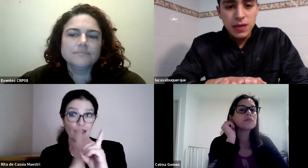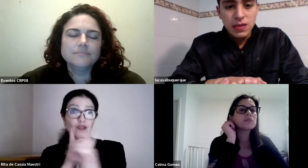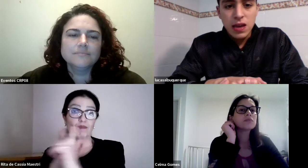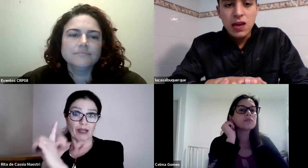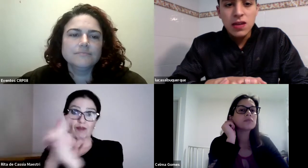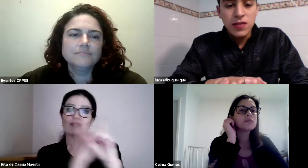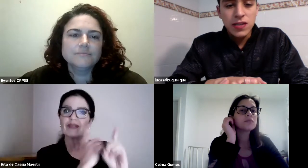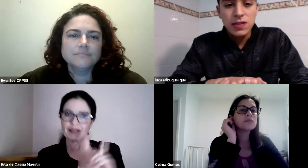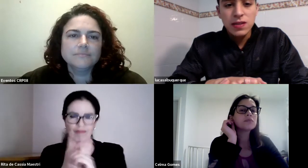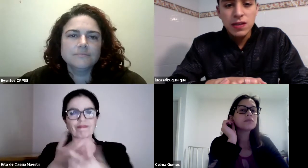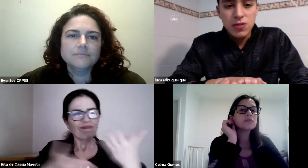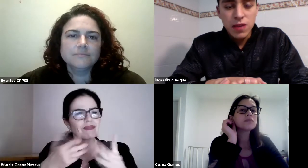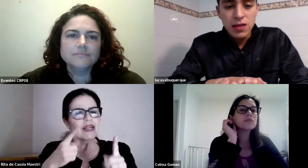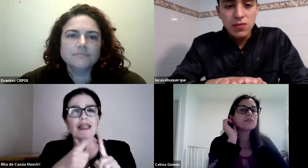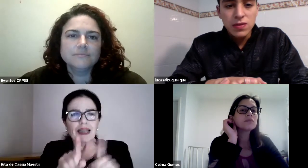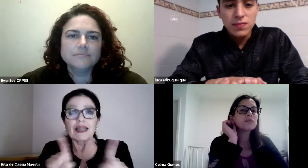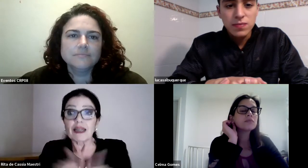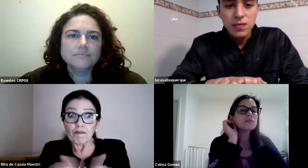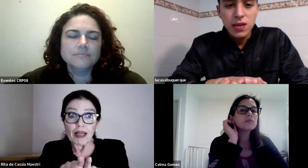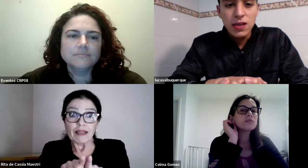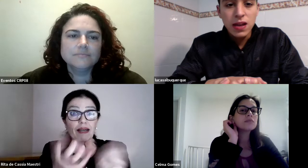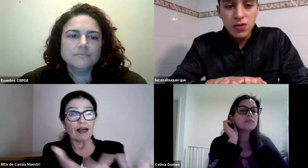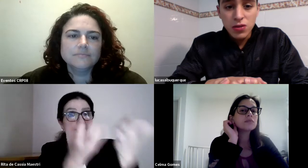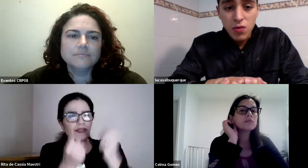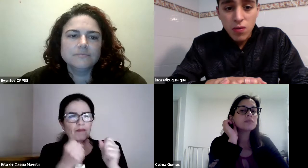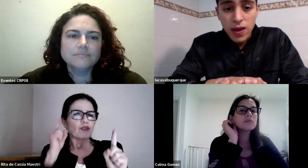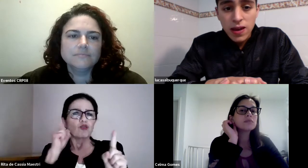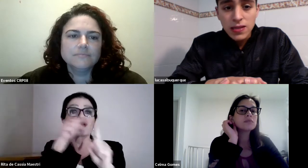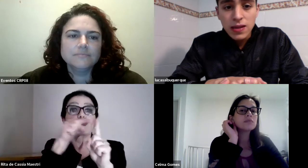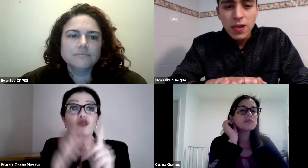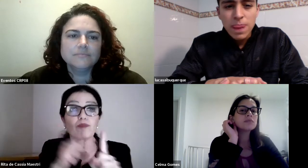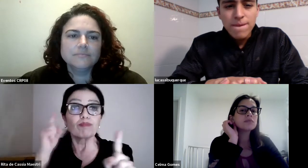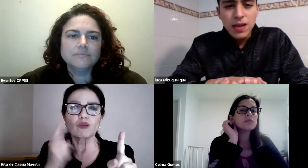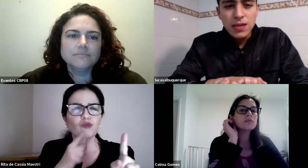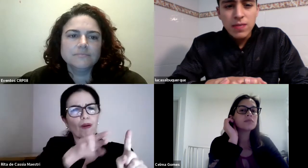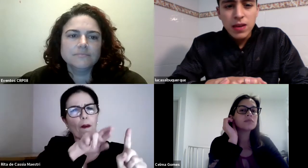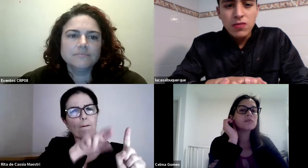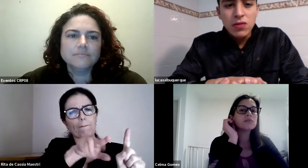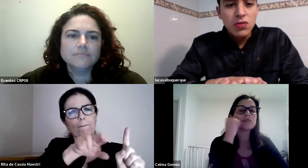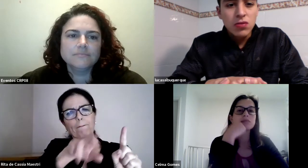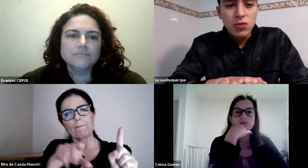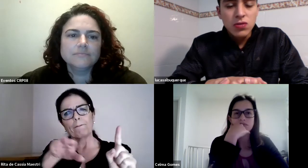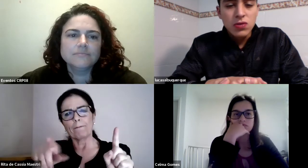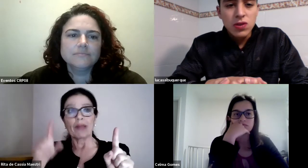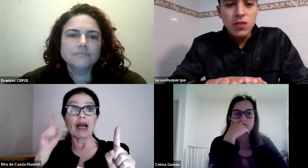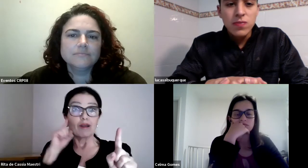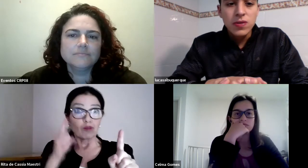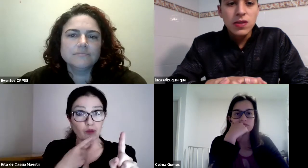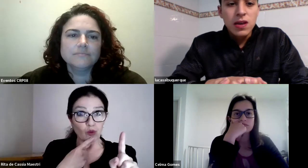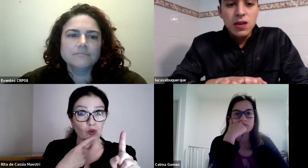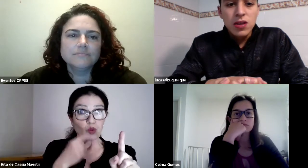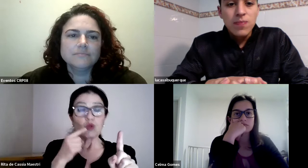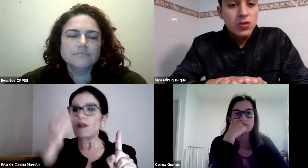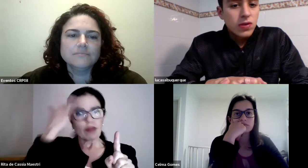esses pacientes, fazendo esses atendimentos, interagindo com eles, recebendo todos os